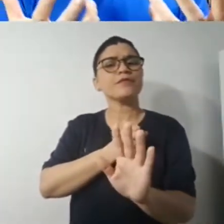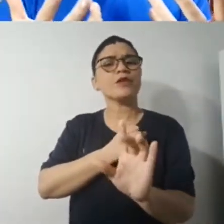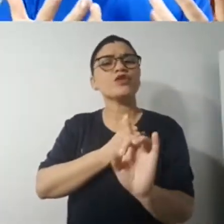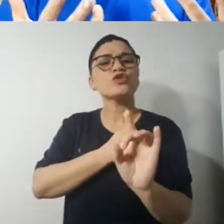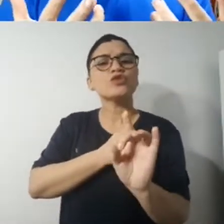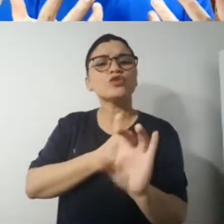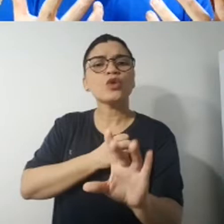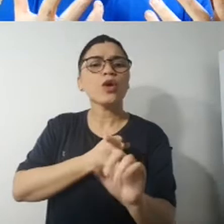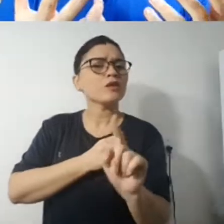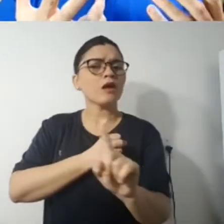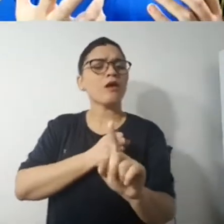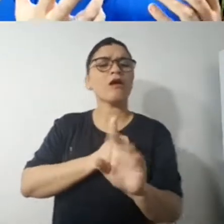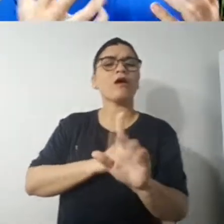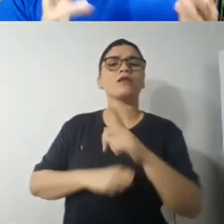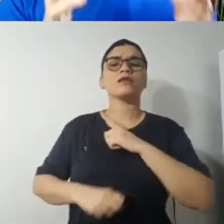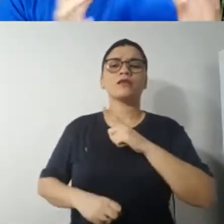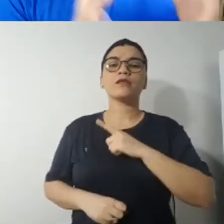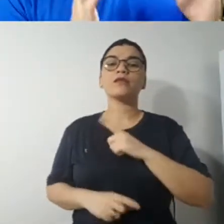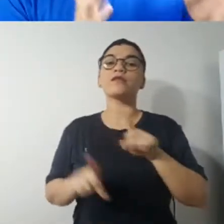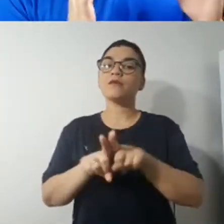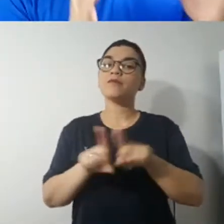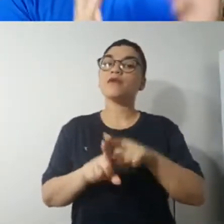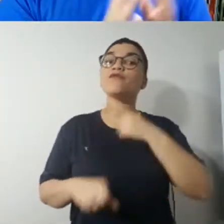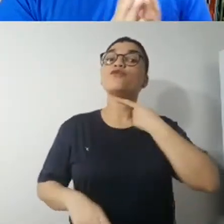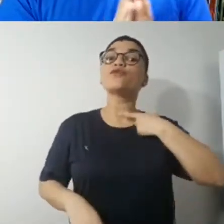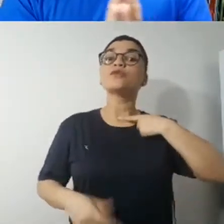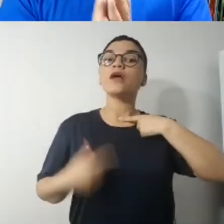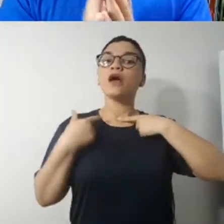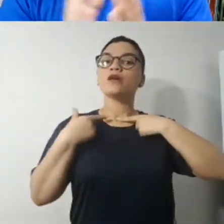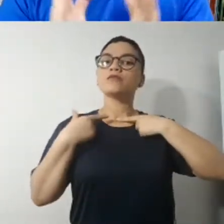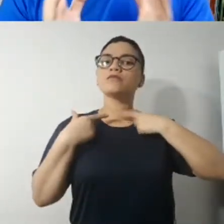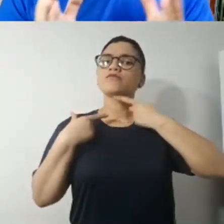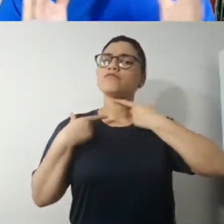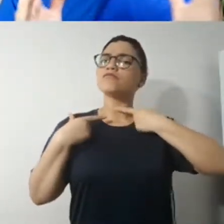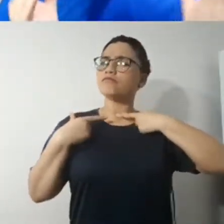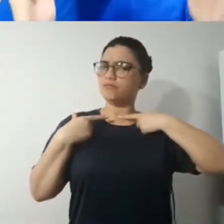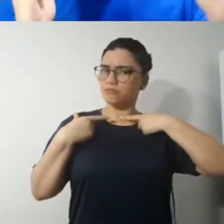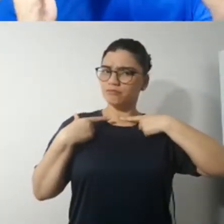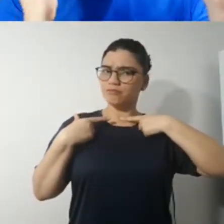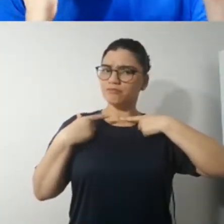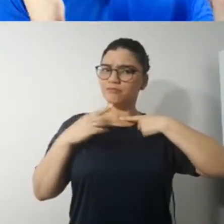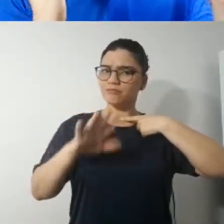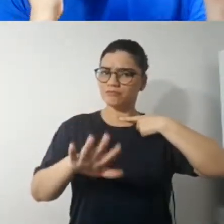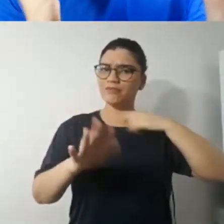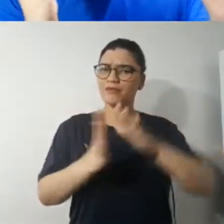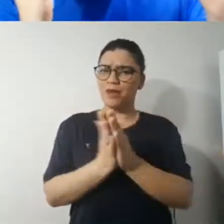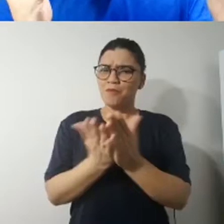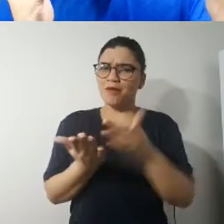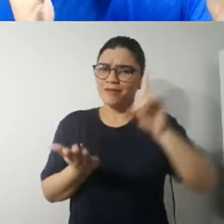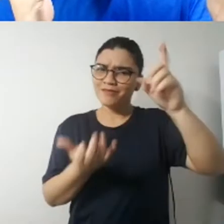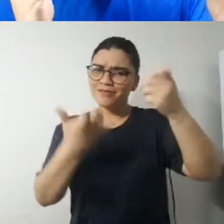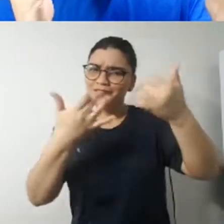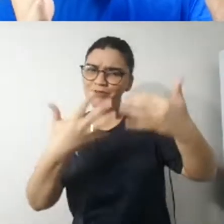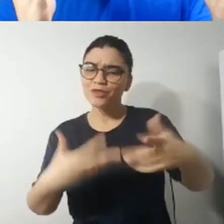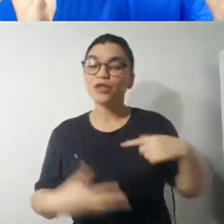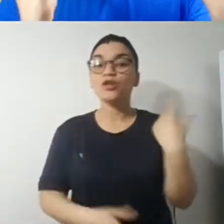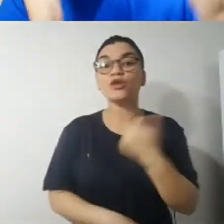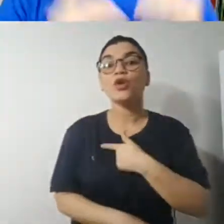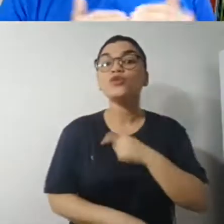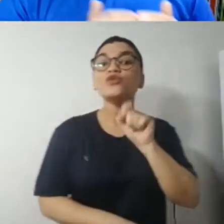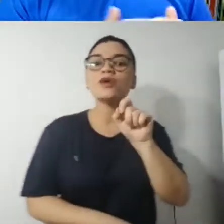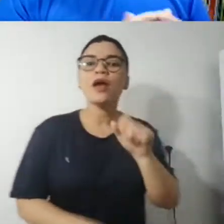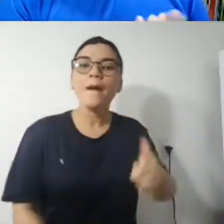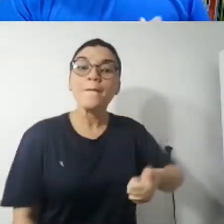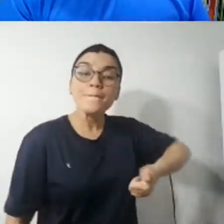vontades. A palavra de Deus nos deixa claro que nós devemos amar a Deus sobre todas as coisas e, em segundo